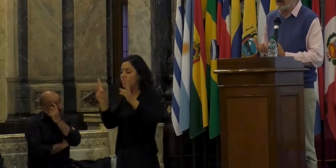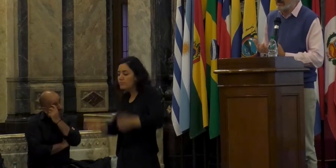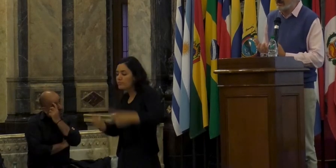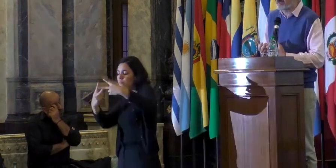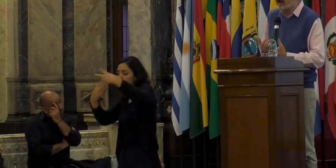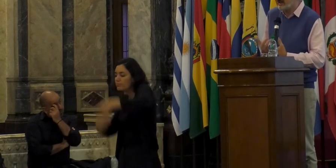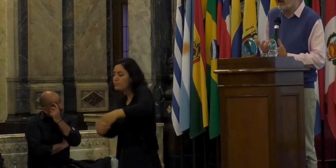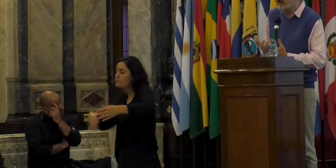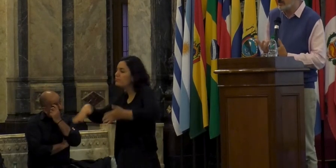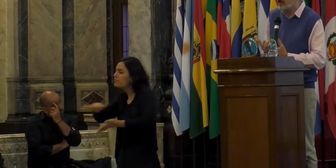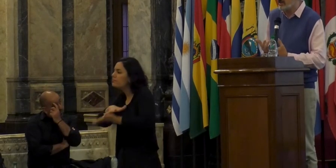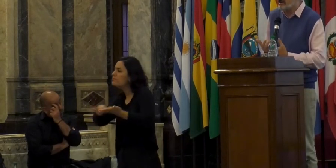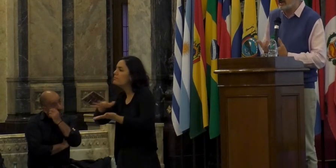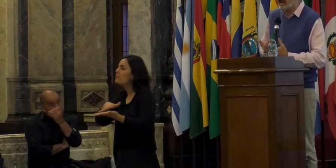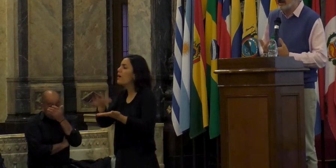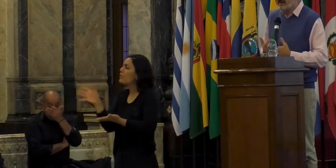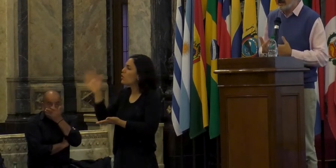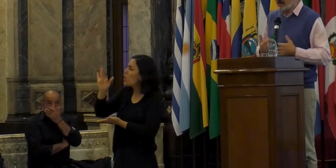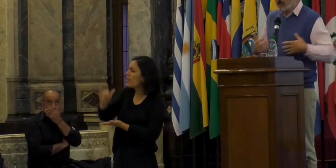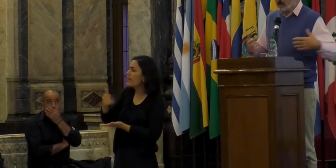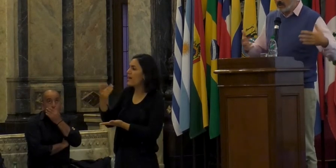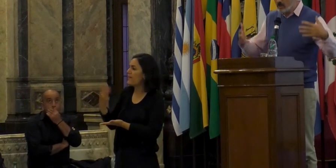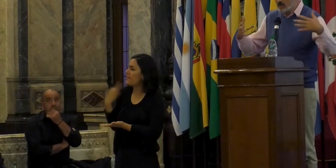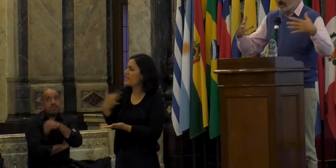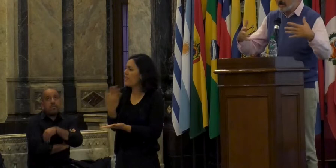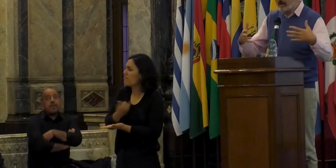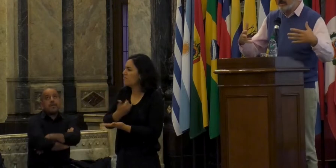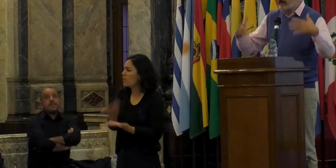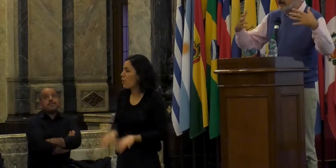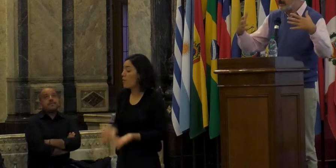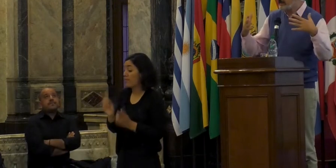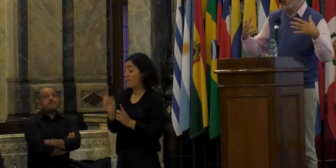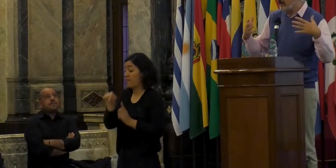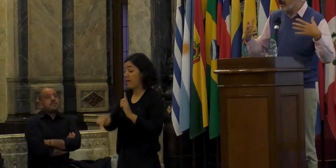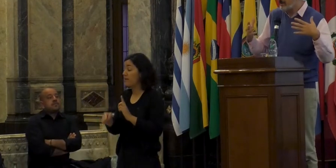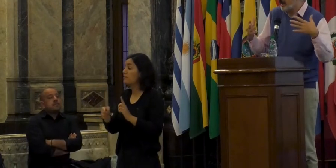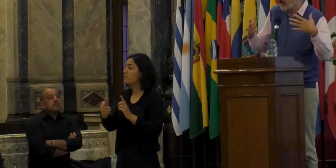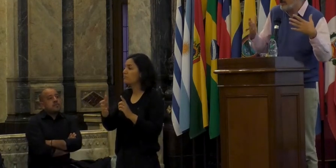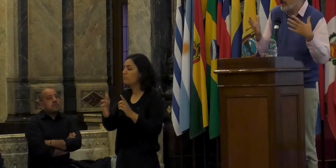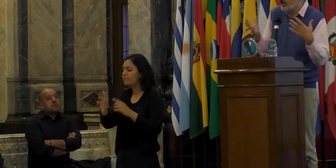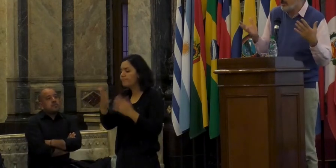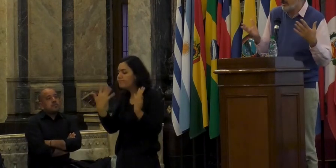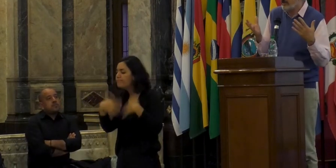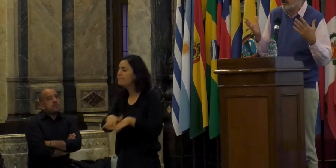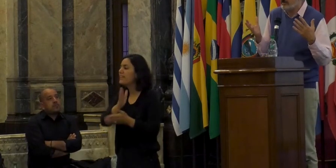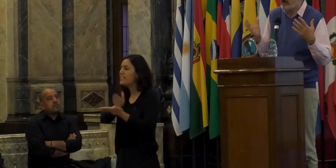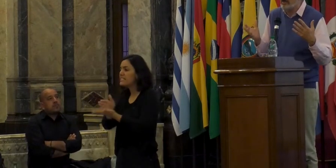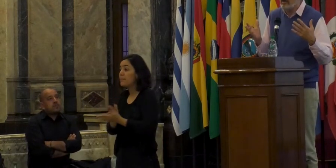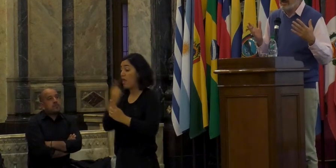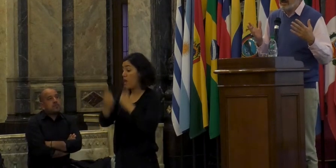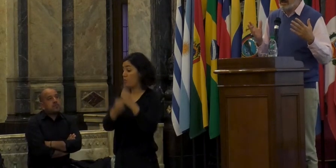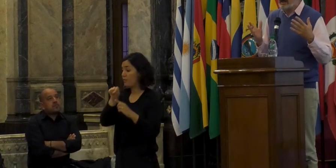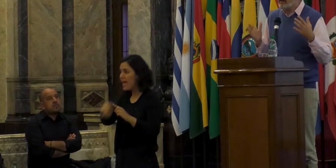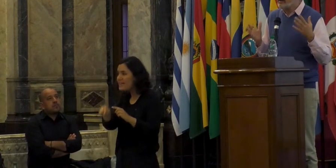esto de la vida cotidiana desde mi punto de vista y cómo han concurrido ahí distintas disciplinas para constituir un objeto de